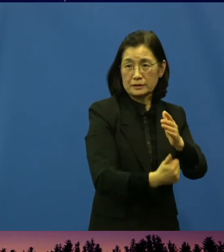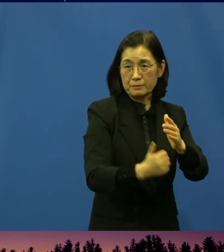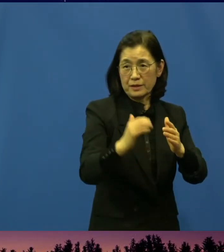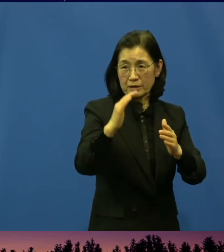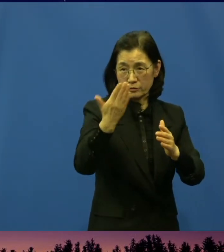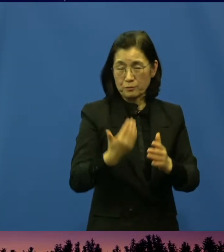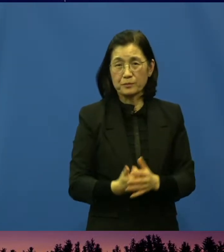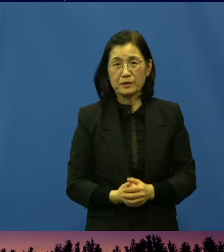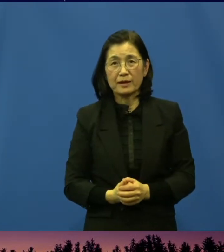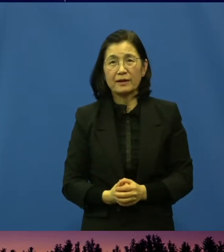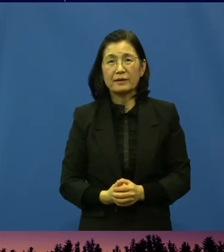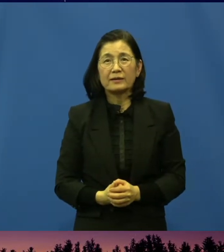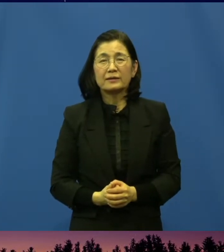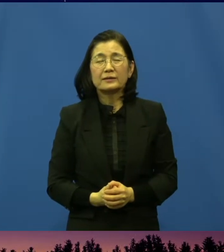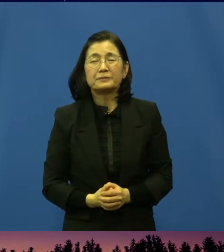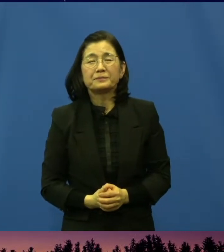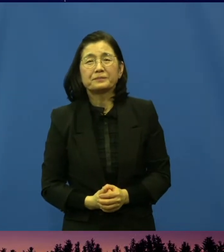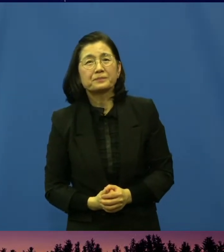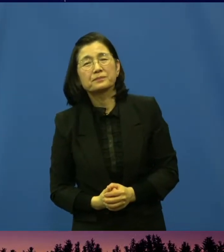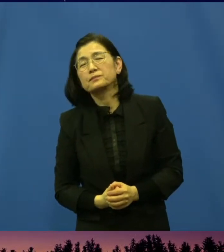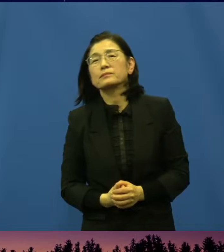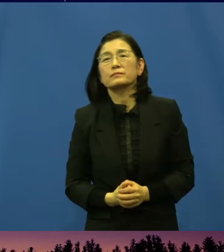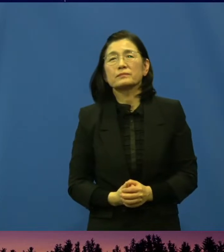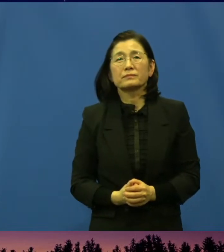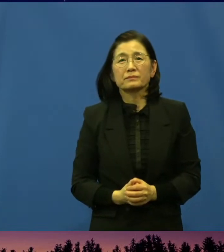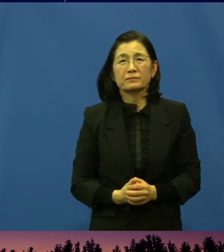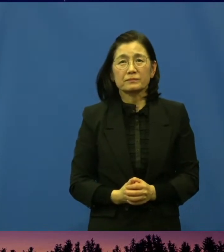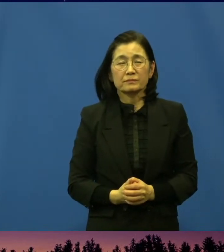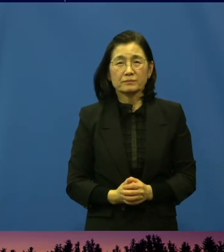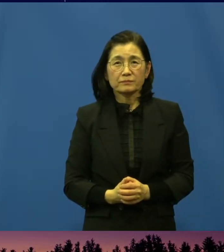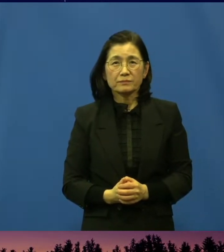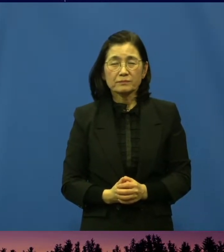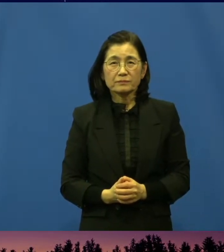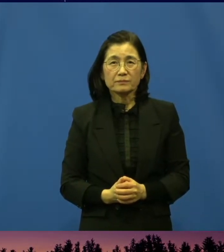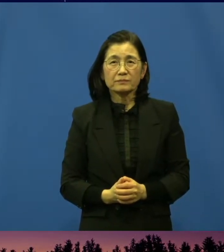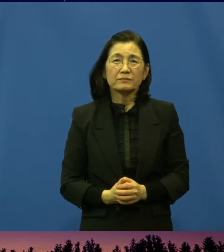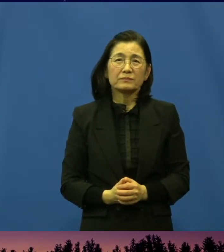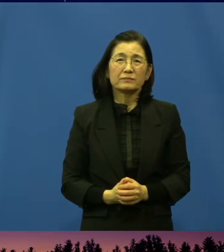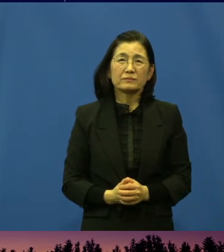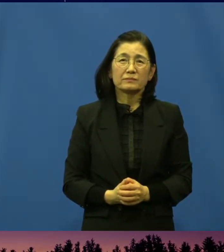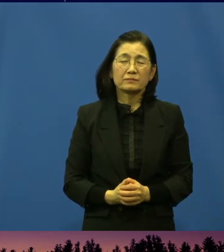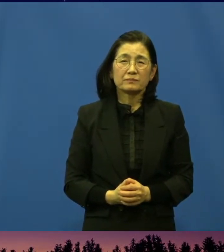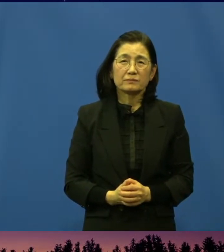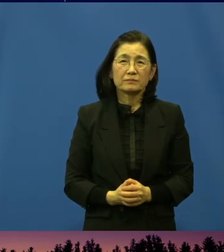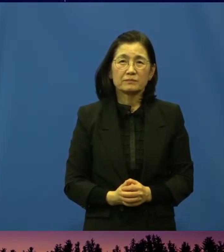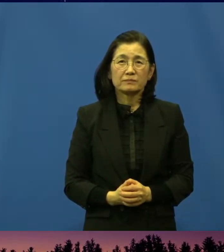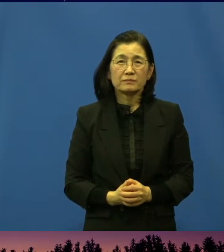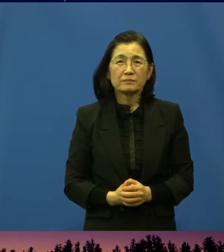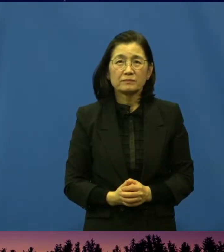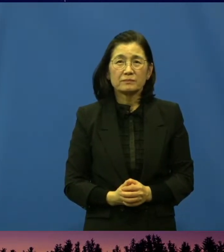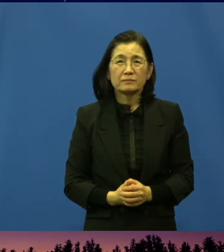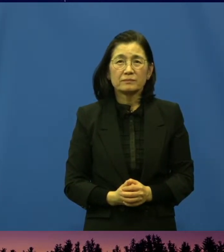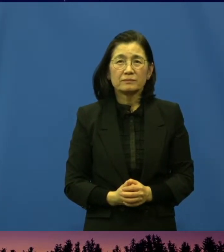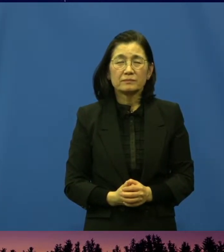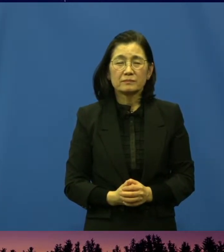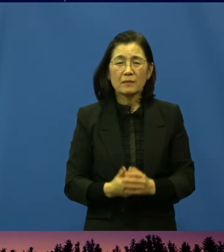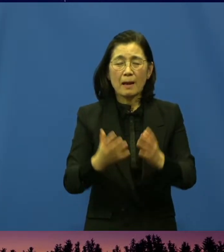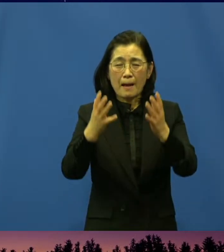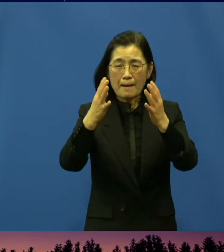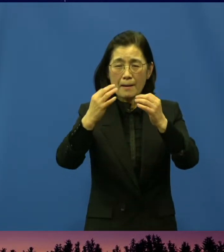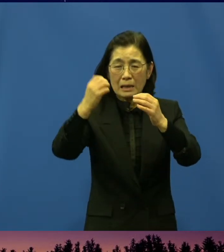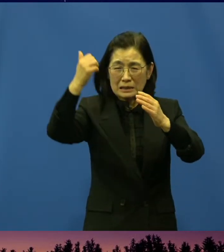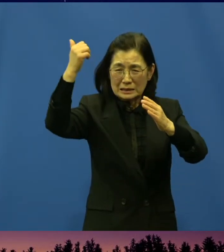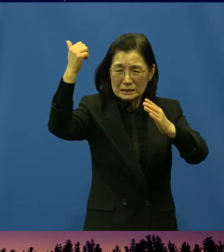아니야. 그죠? 섣부른 행동을 하지 않는다는 거예요. 여러분 보세요. 많은 실패는